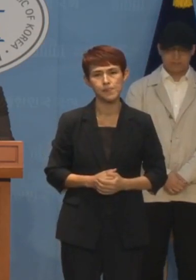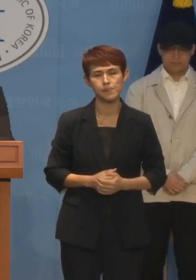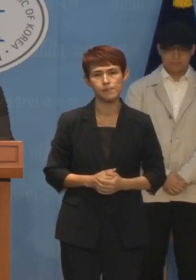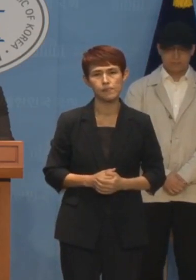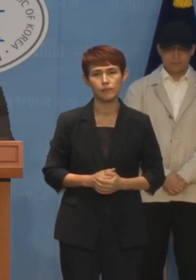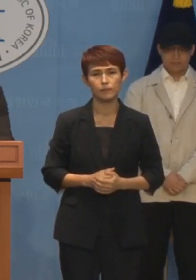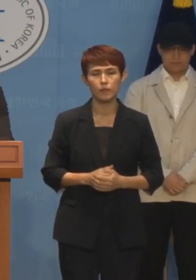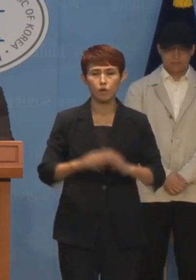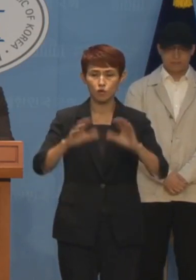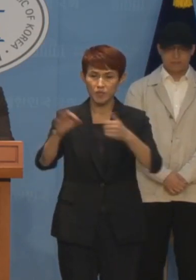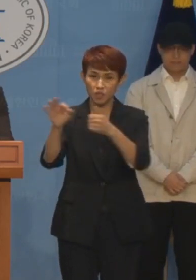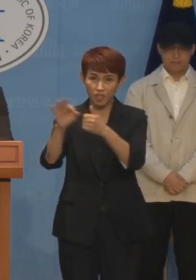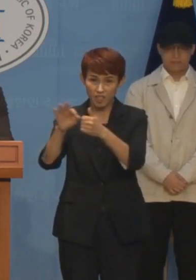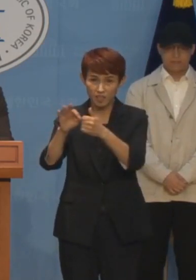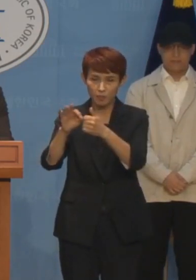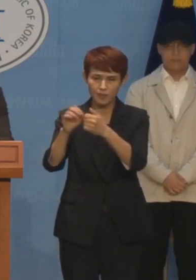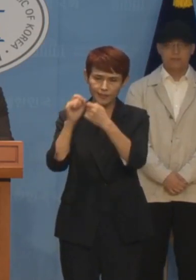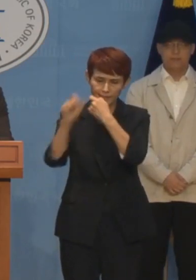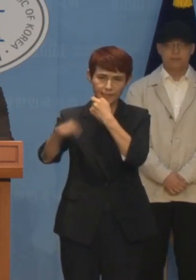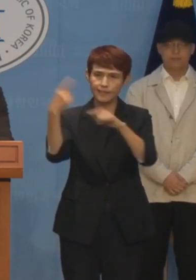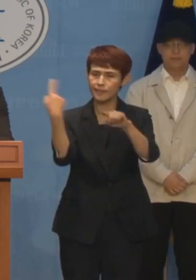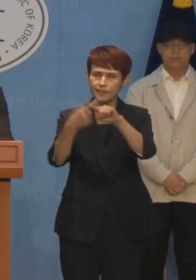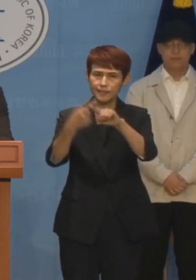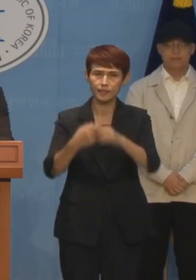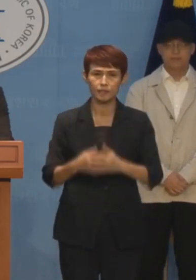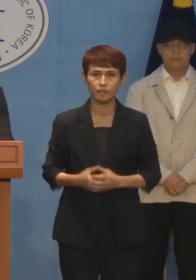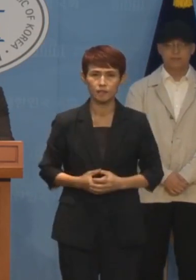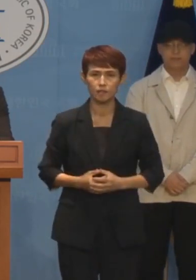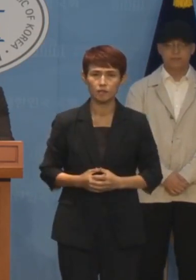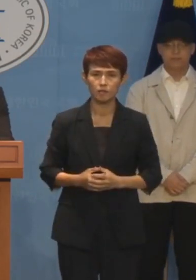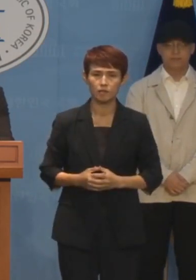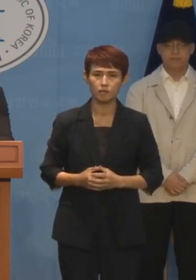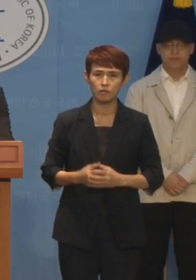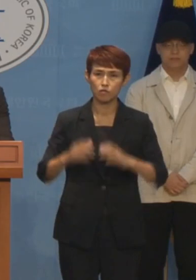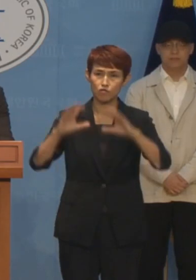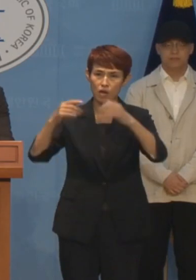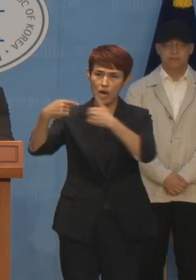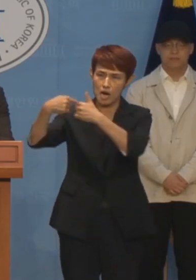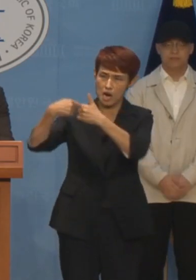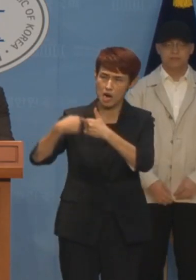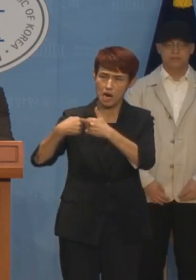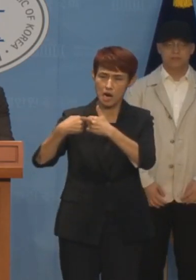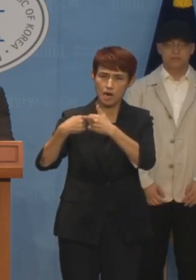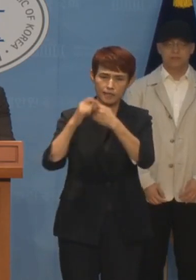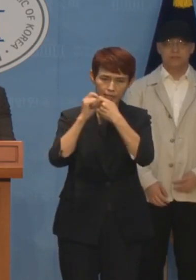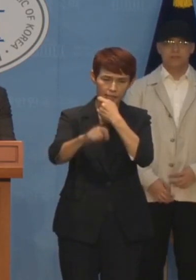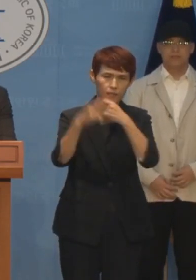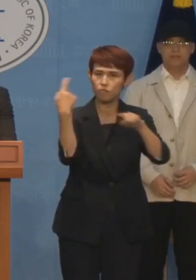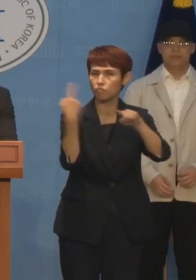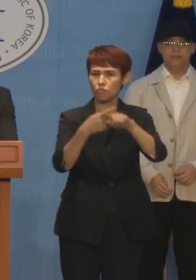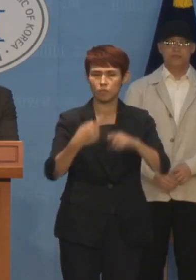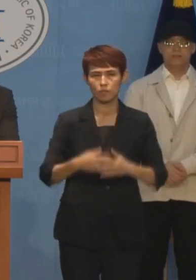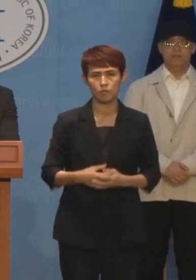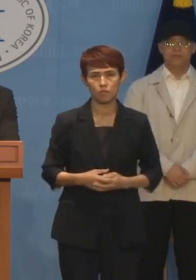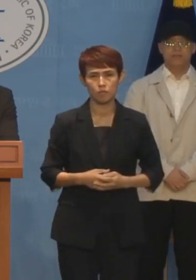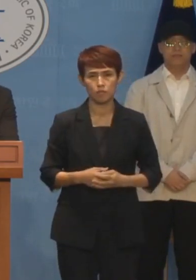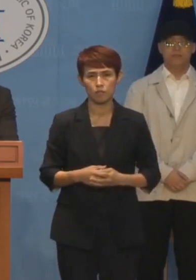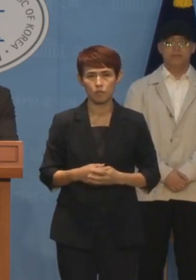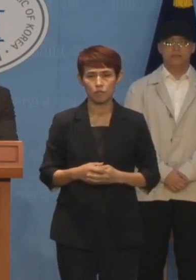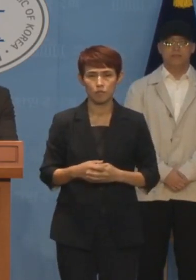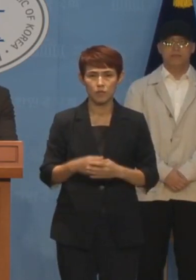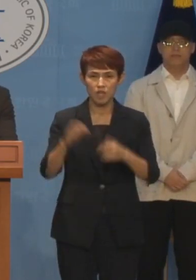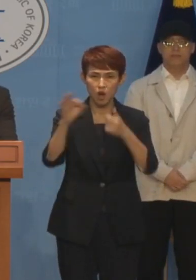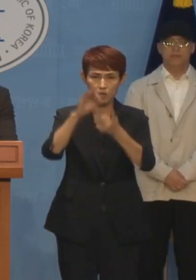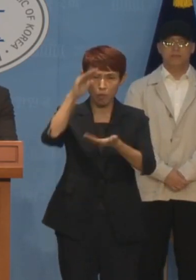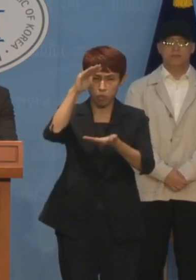지금의 국민연금은 다단계 사기입니다. 국가에 의해 강제로 시행되는 다단계 사기입니다. 연금이 고갈되는 것을